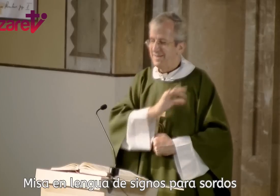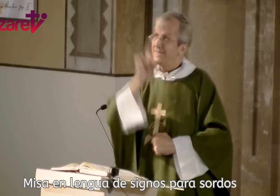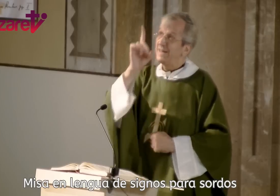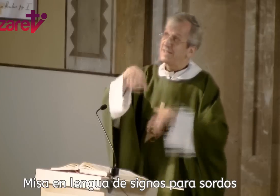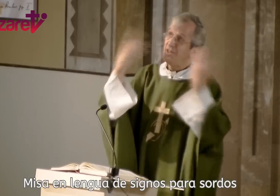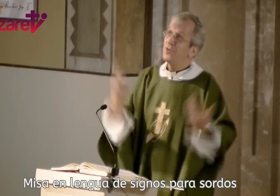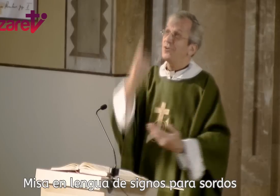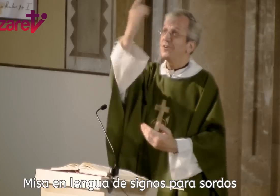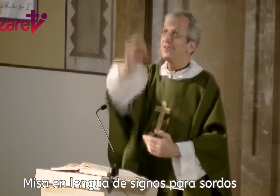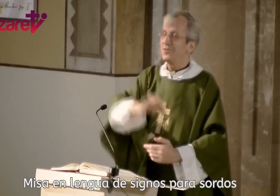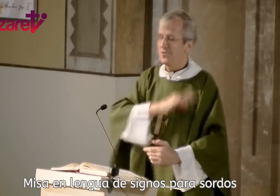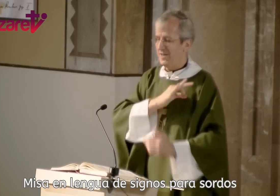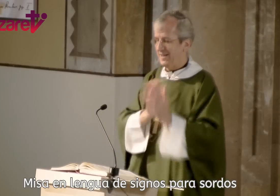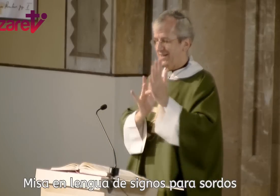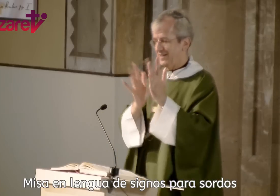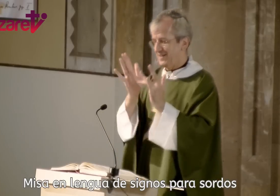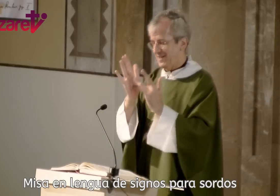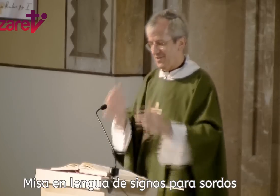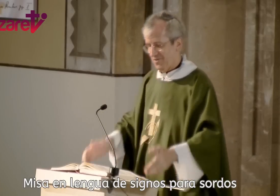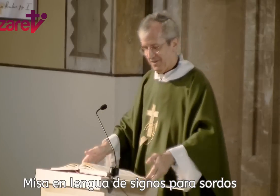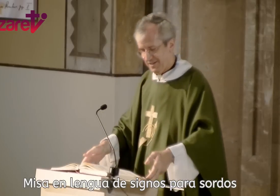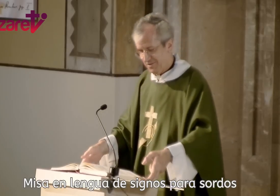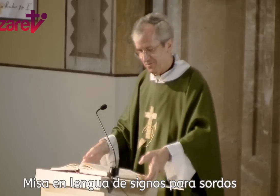Palabra del Señor. Gloria a ti, Señor Jesús.